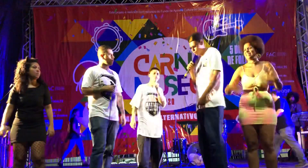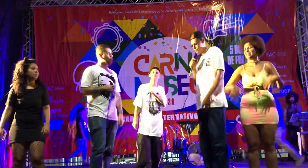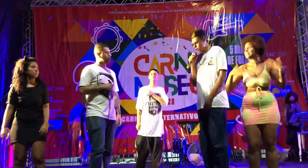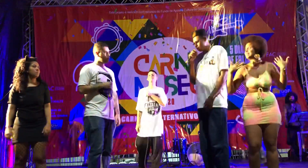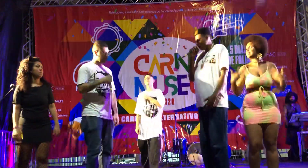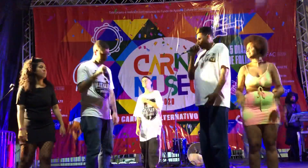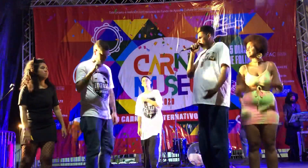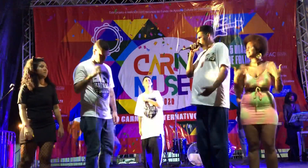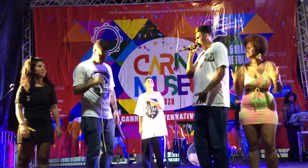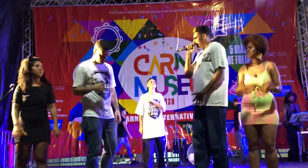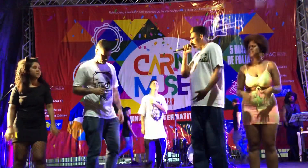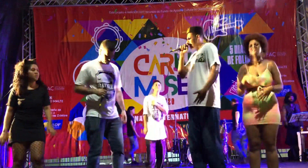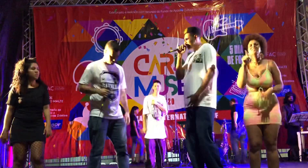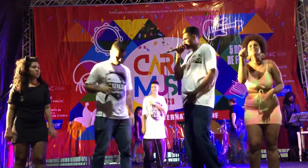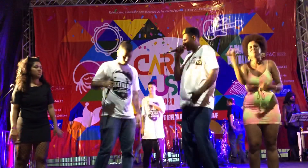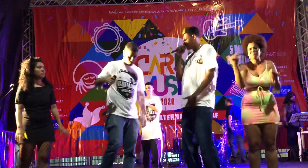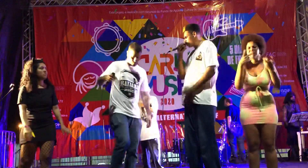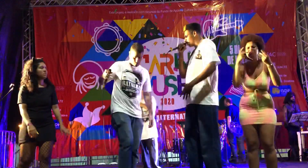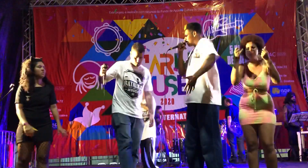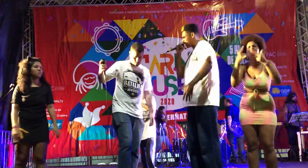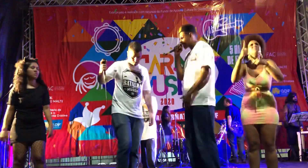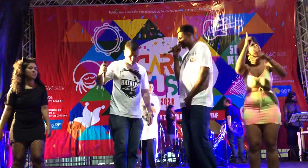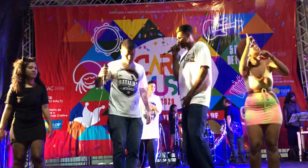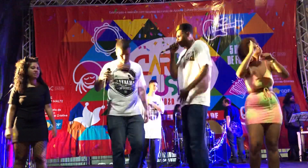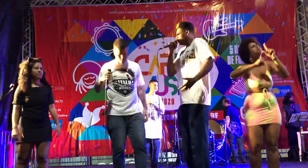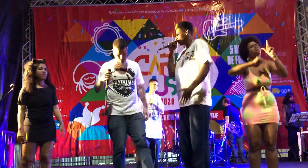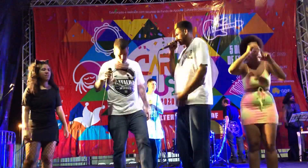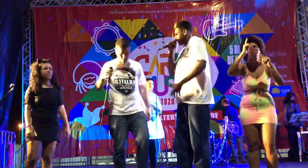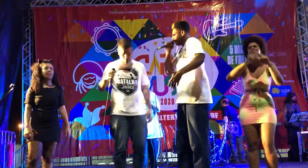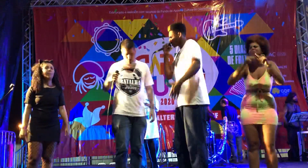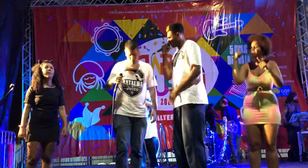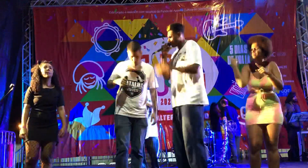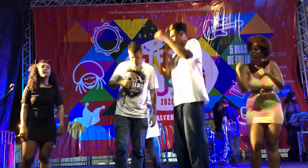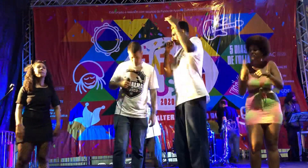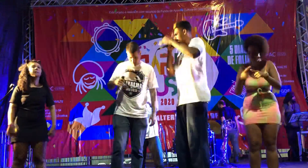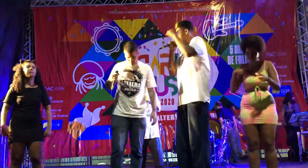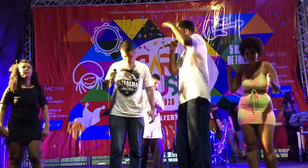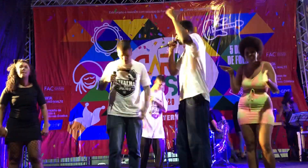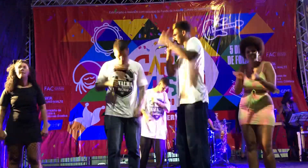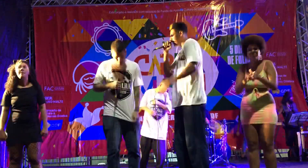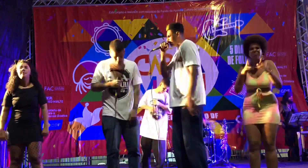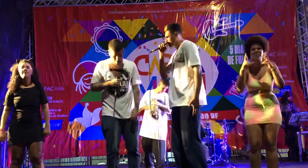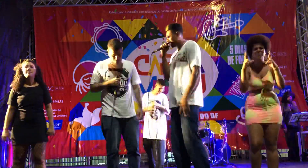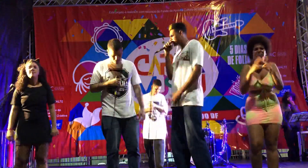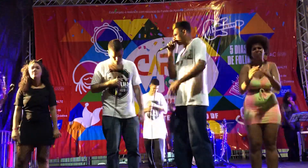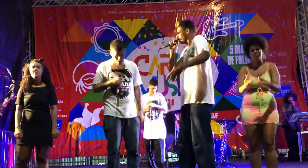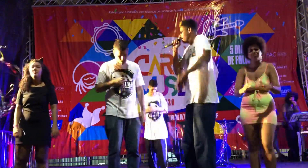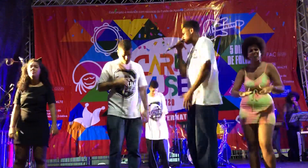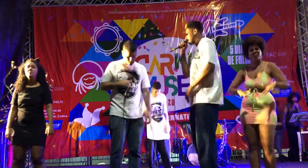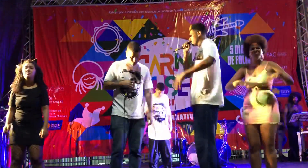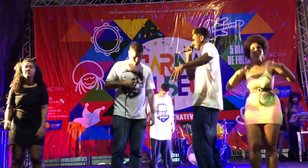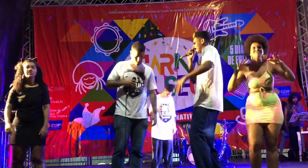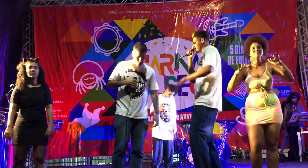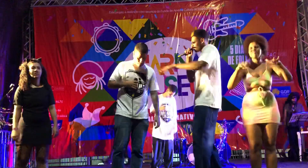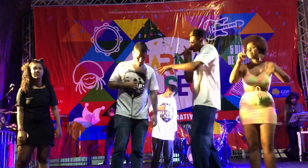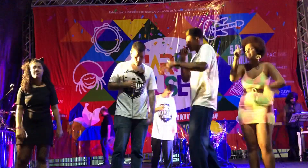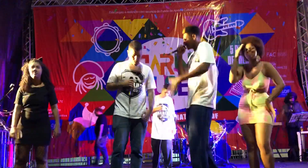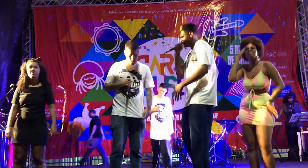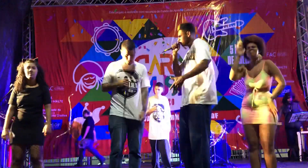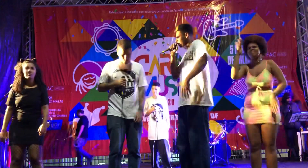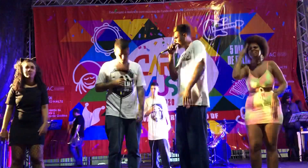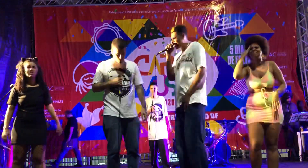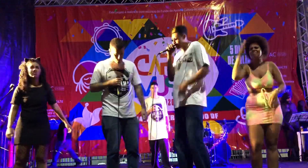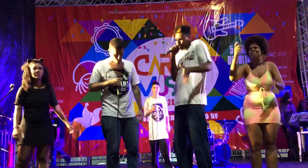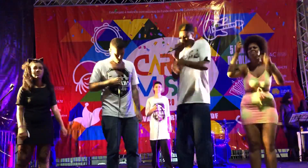caralho! Você quer falar de astro na sessão? Porque eu chego com as rimas sempre em levitação. Você não entendeu com